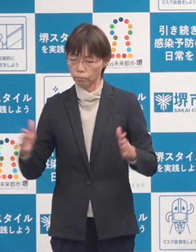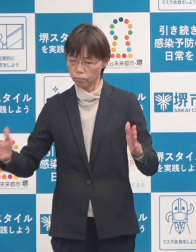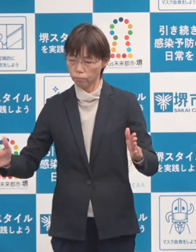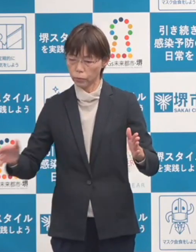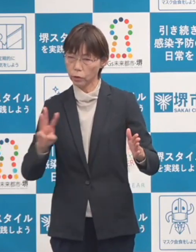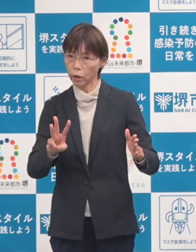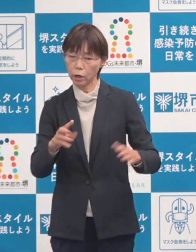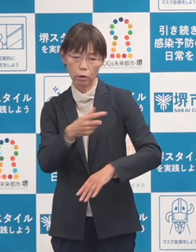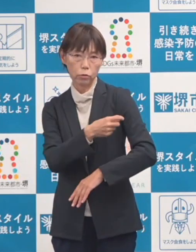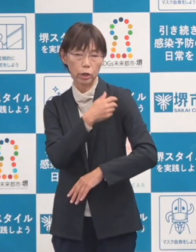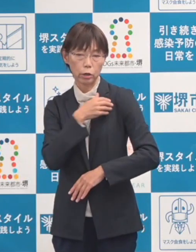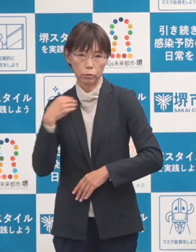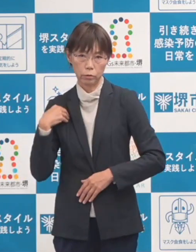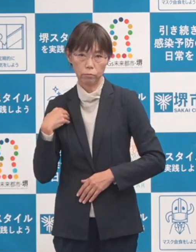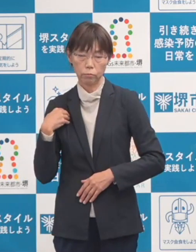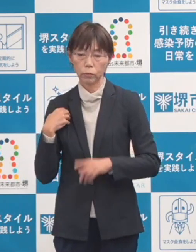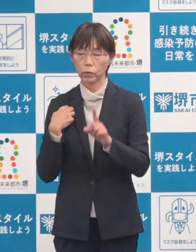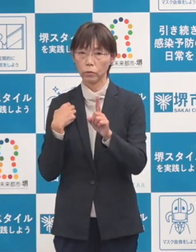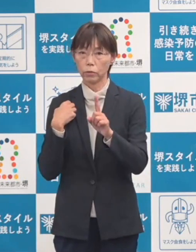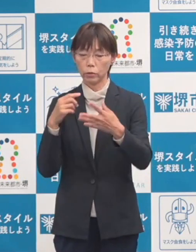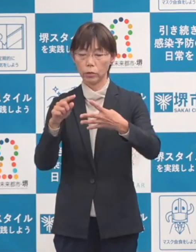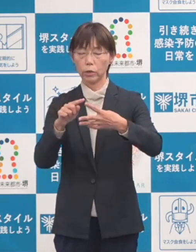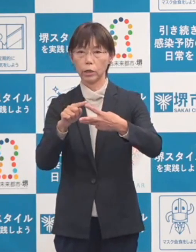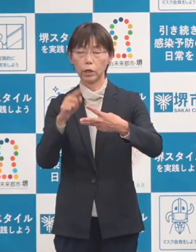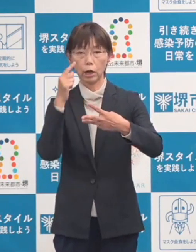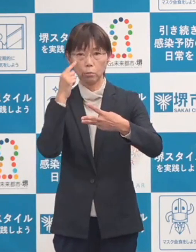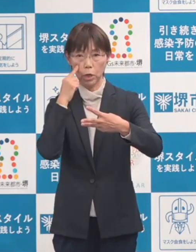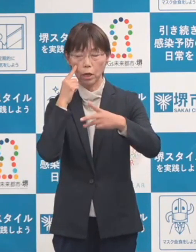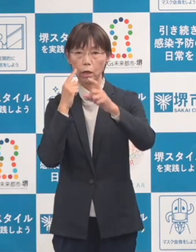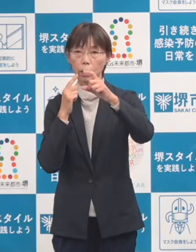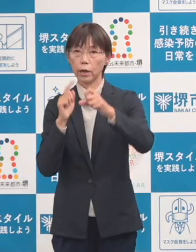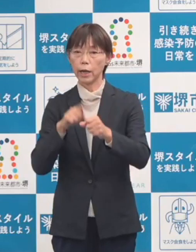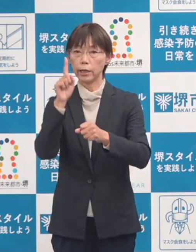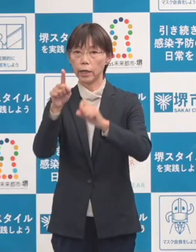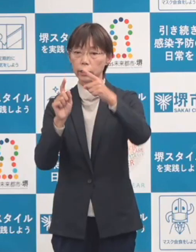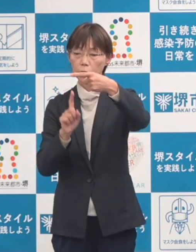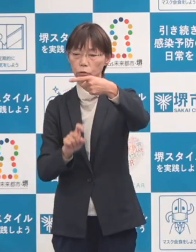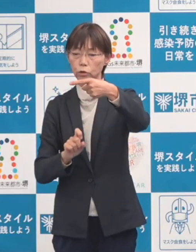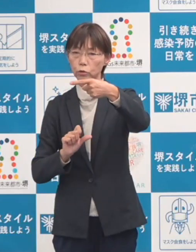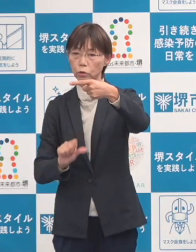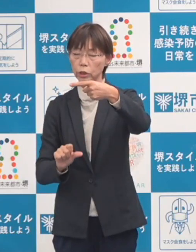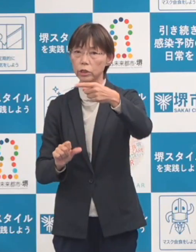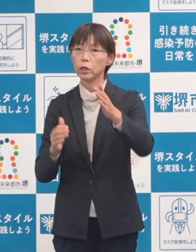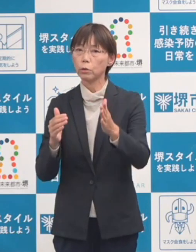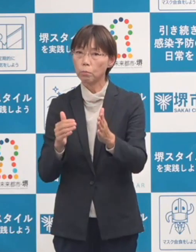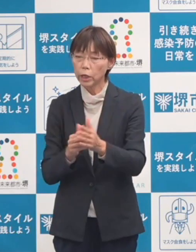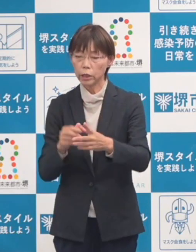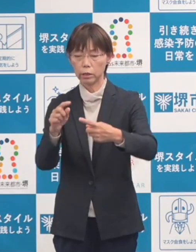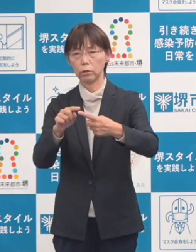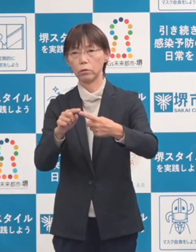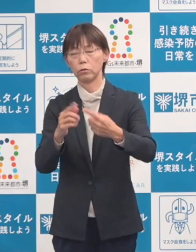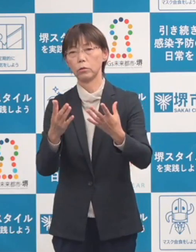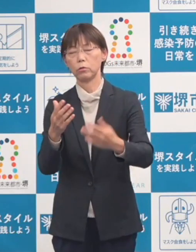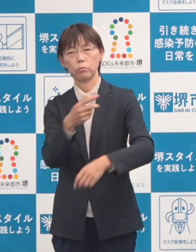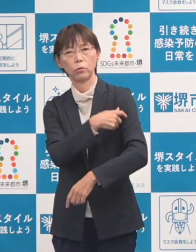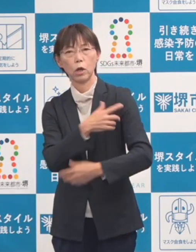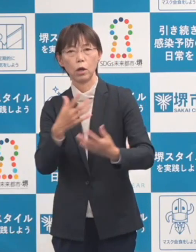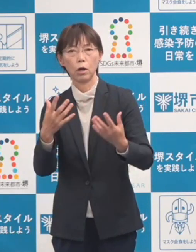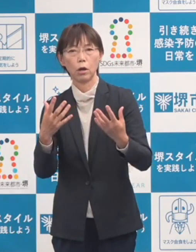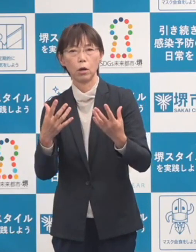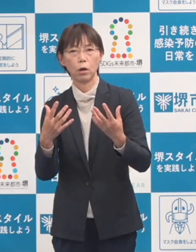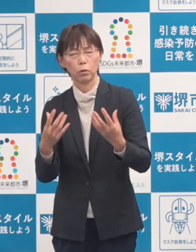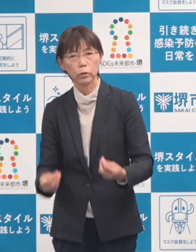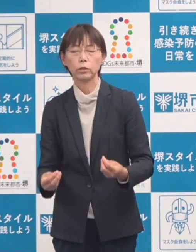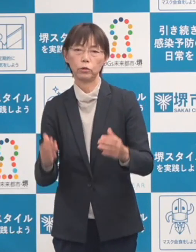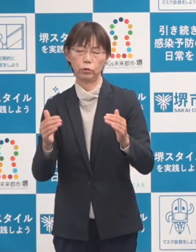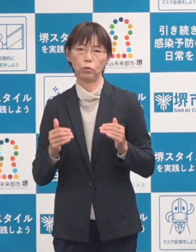接種は来年1月15日頃までに接種を受ける必要がございますので、ぜひワ